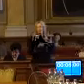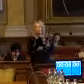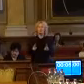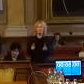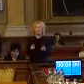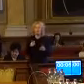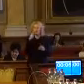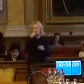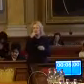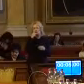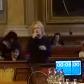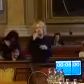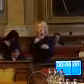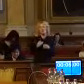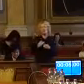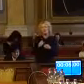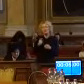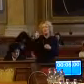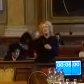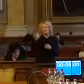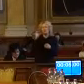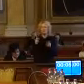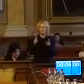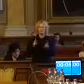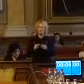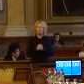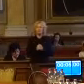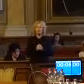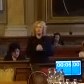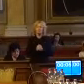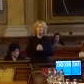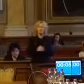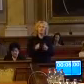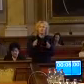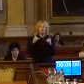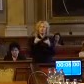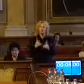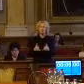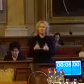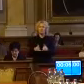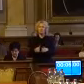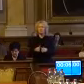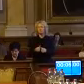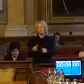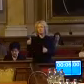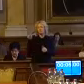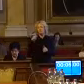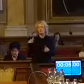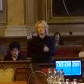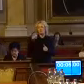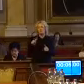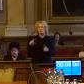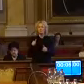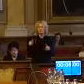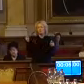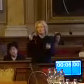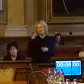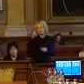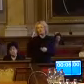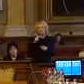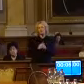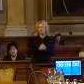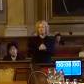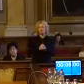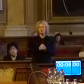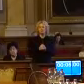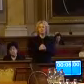Hegedűs úr már az ajtóban van. No, akkor ezennel az egy órára meghirdetett szeretettel köszöntöm Önöket. Szeretném javasolni, hogy